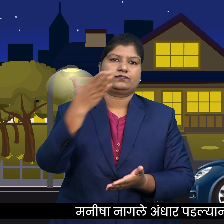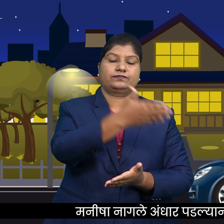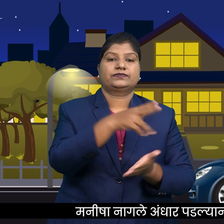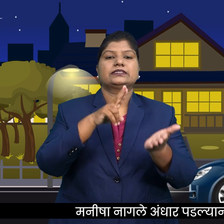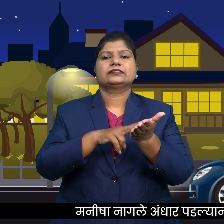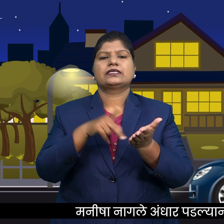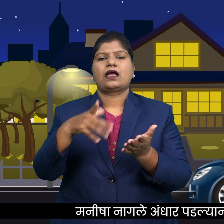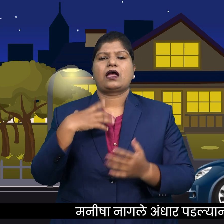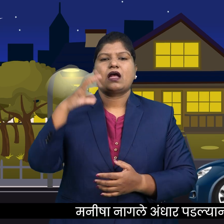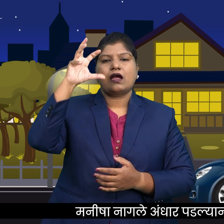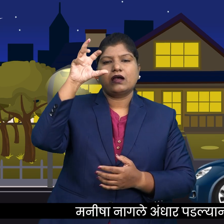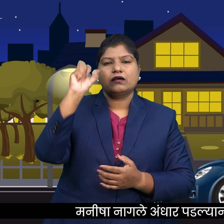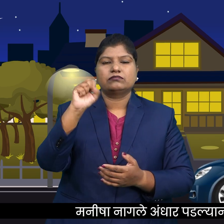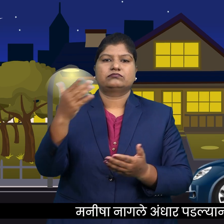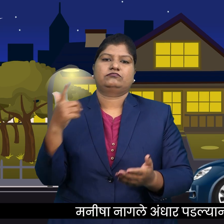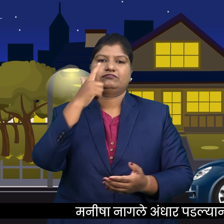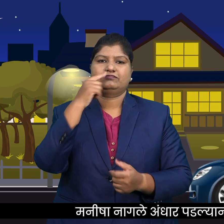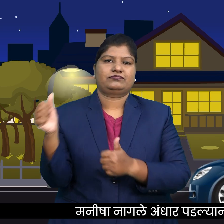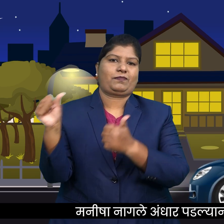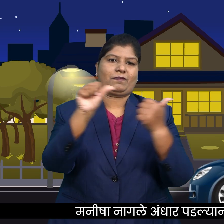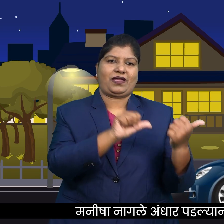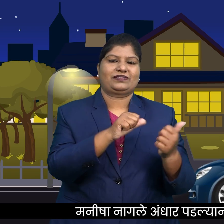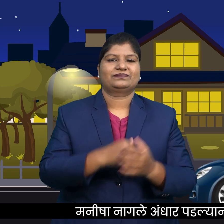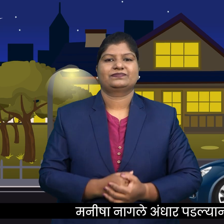पडल्यानंतर नलावरमध्ये दाखल झाल्या.